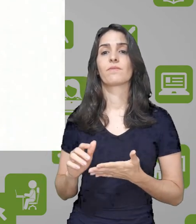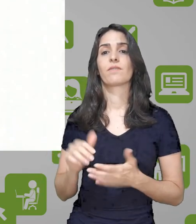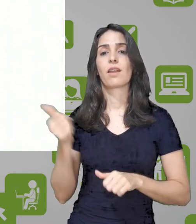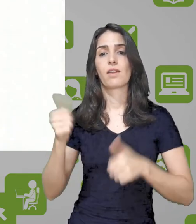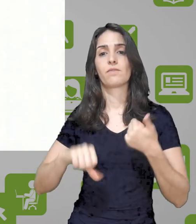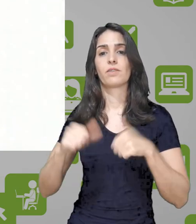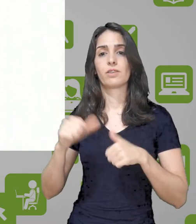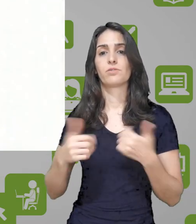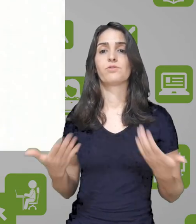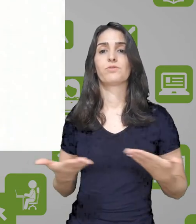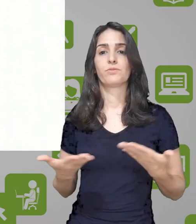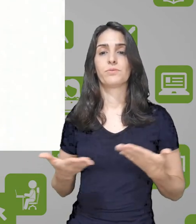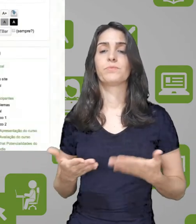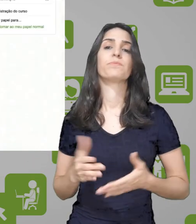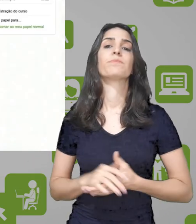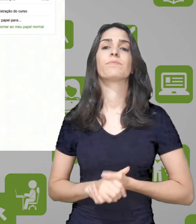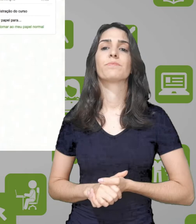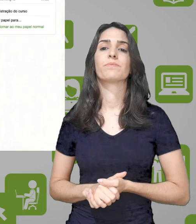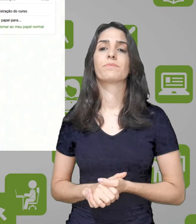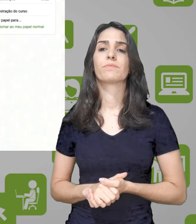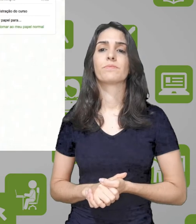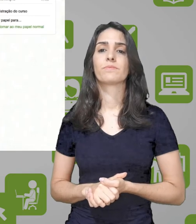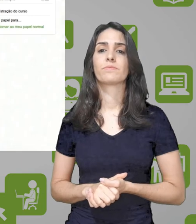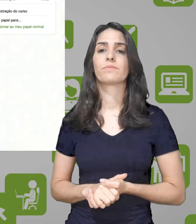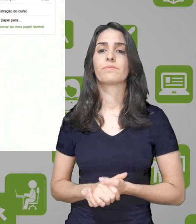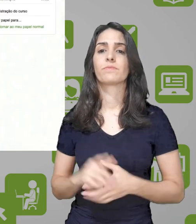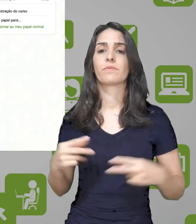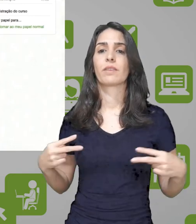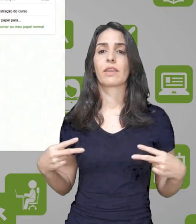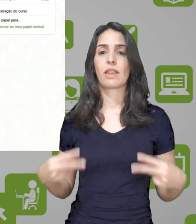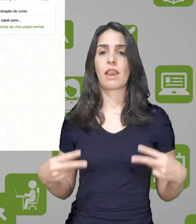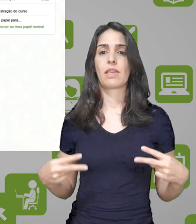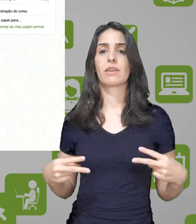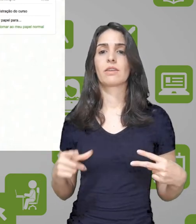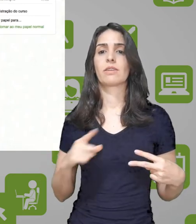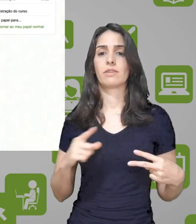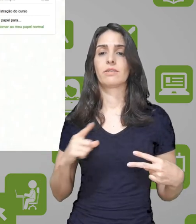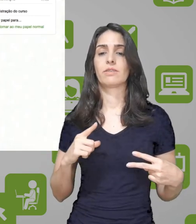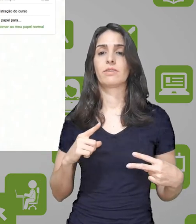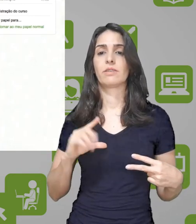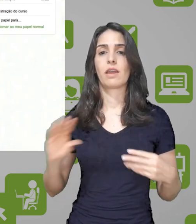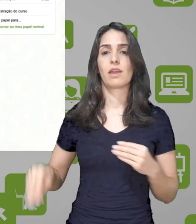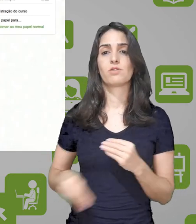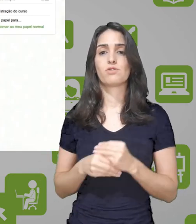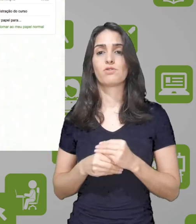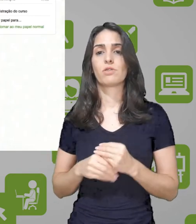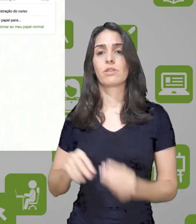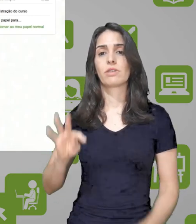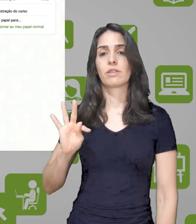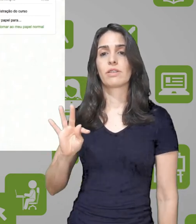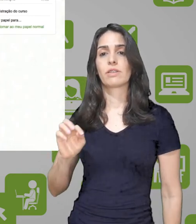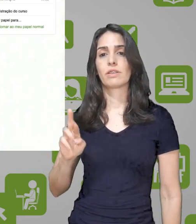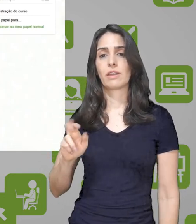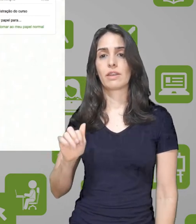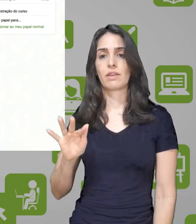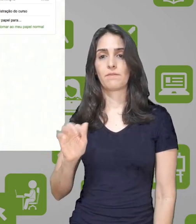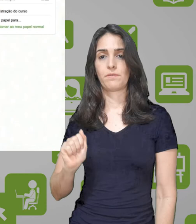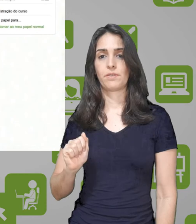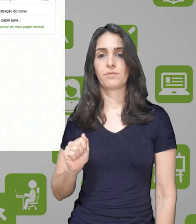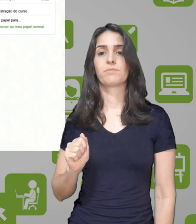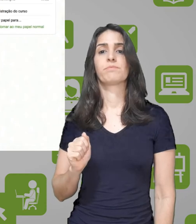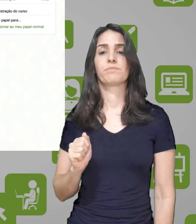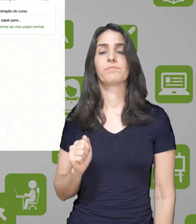atividade avaliativa por exemplo e tem um link habilitado para adicionar tarefa